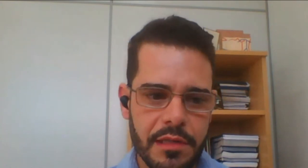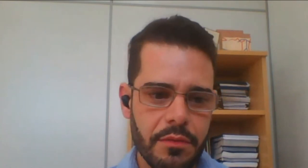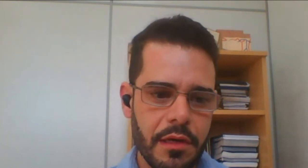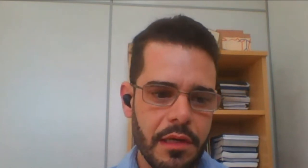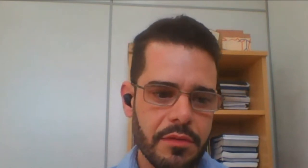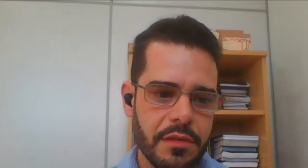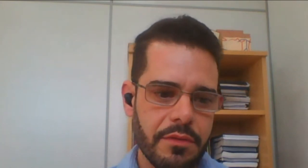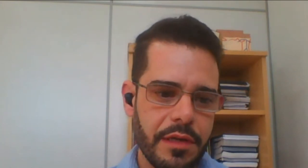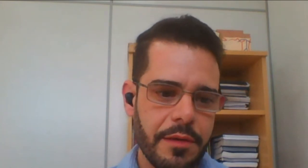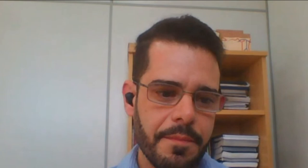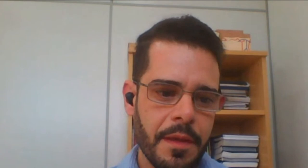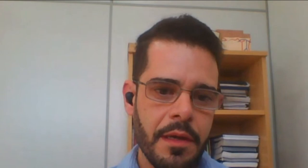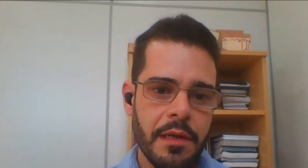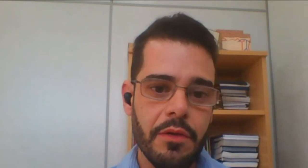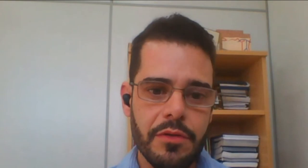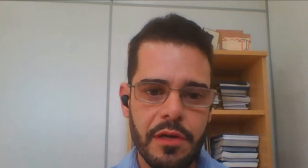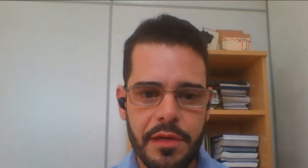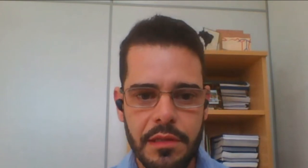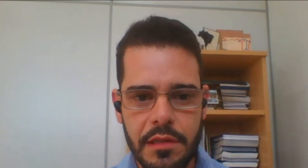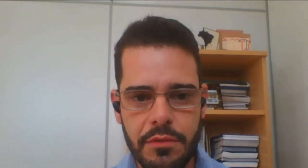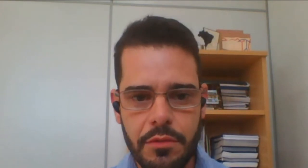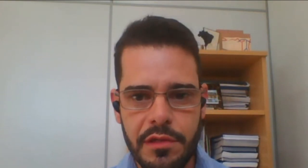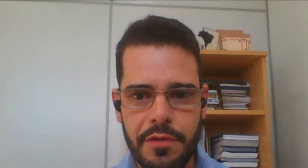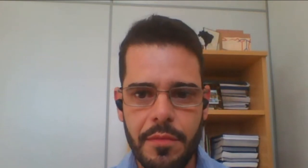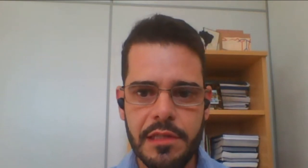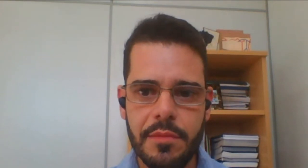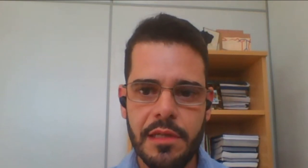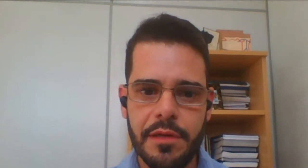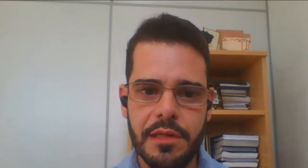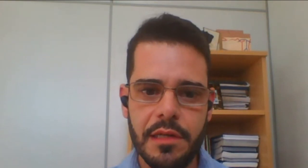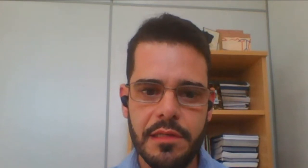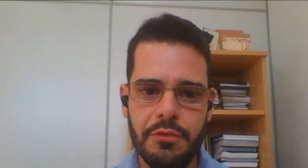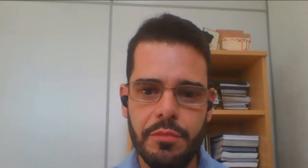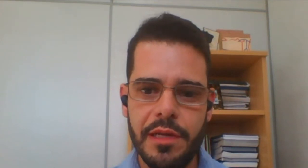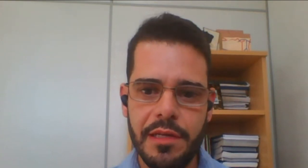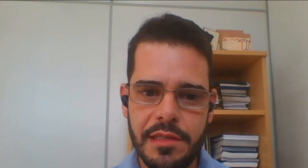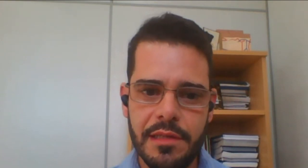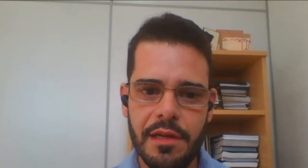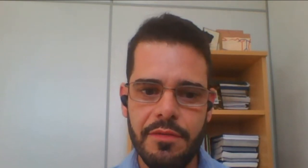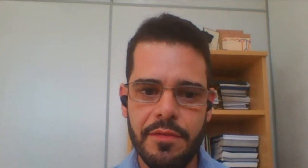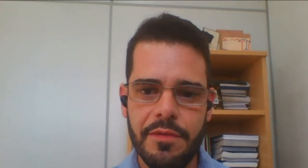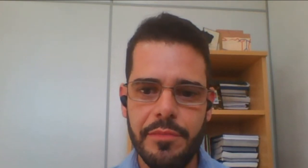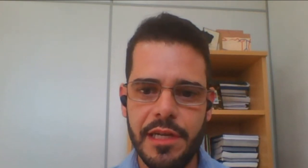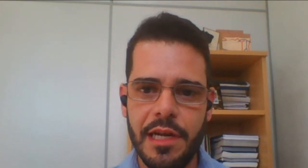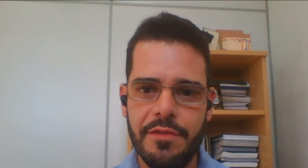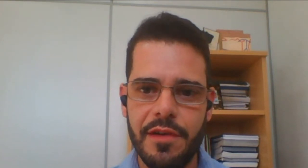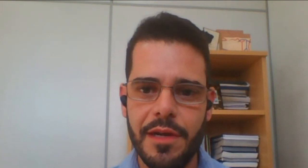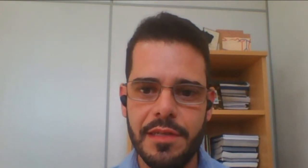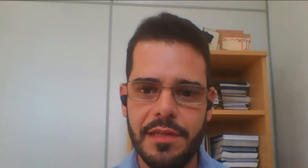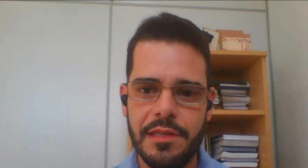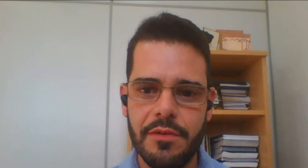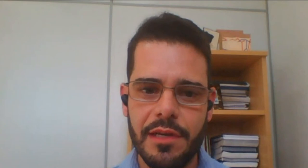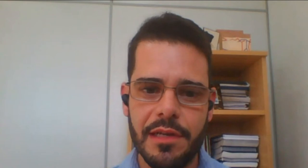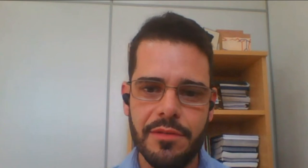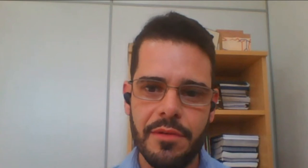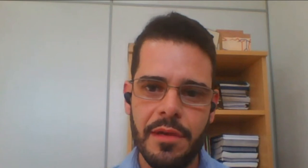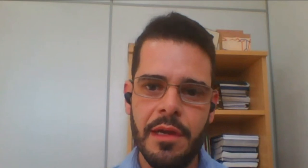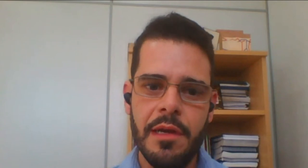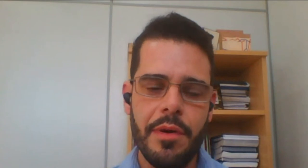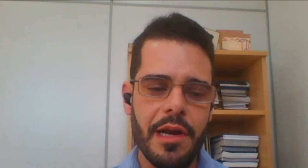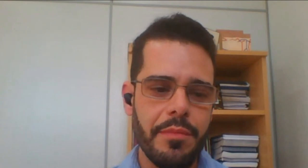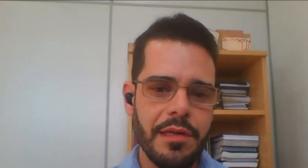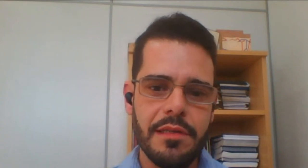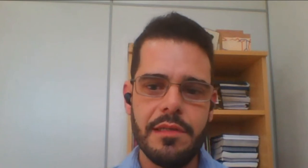curso de farmácia, o Cleison Silveira, não só representante do curso de farmácia, mas representante da turma 15, da famigerada farmácia 15, né,